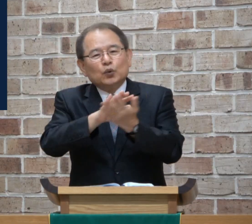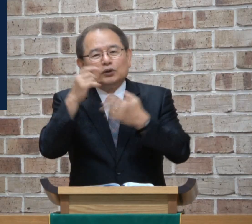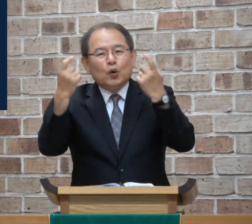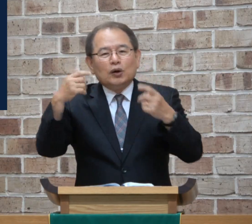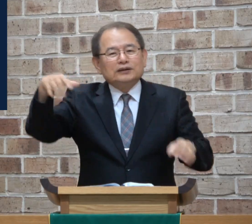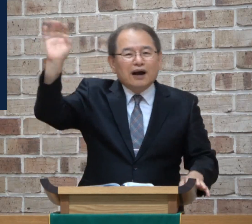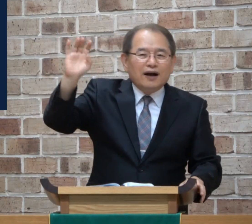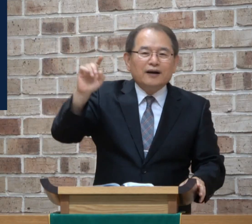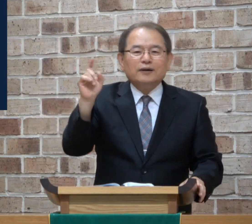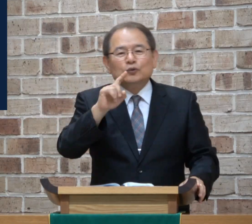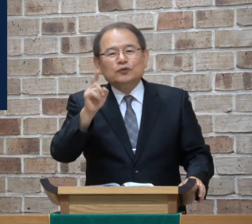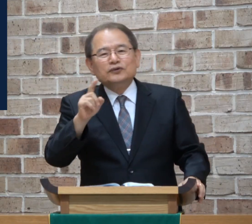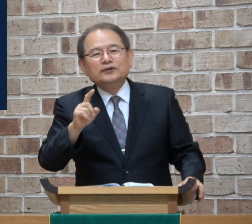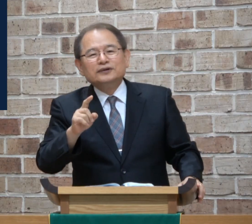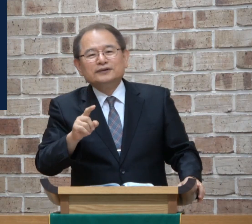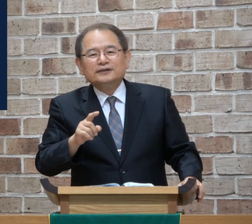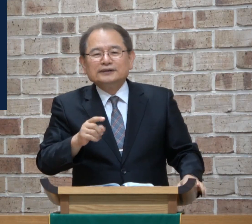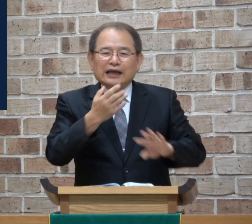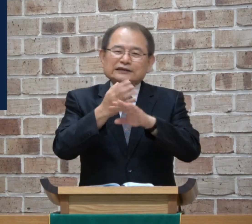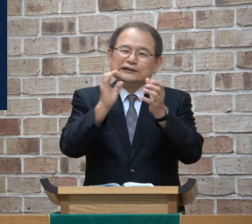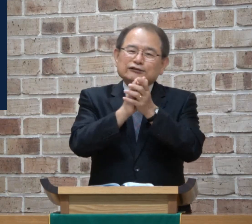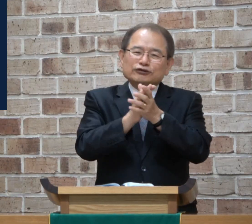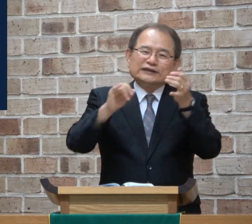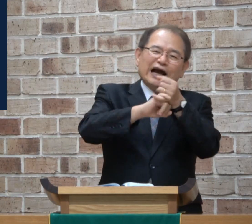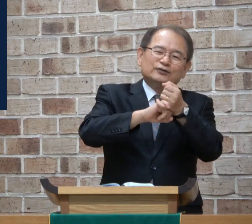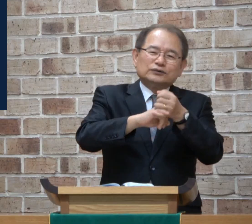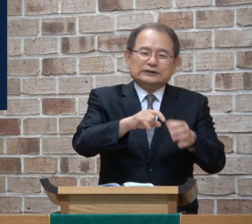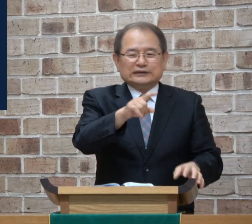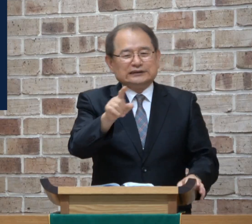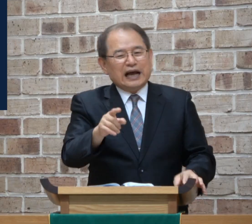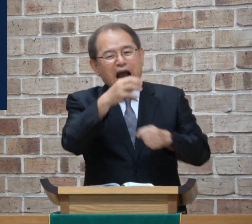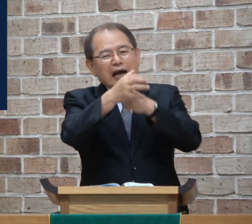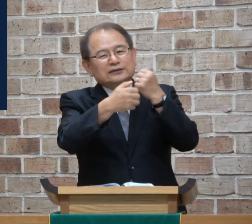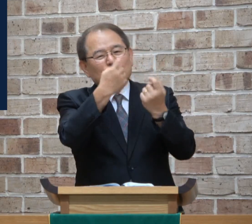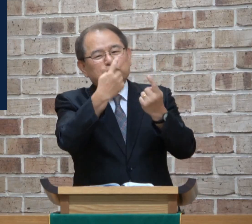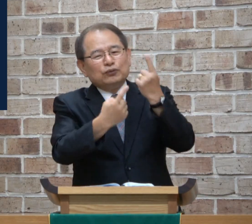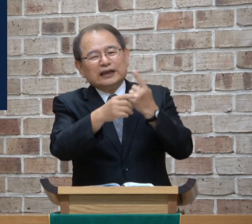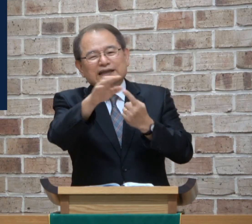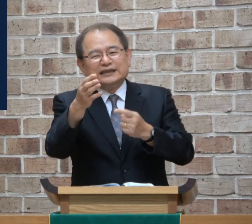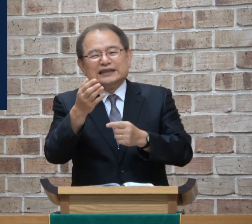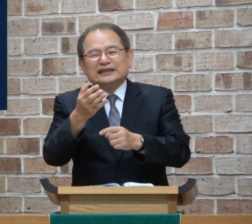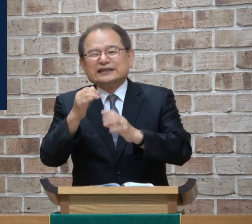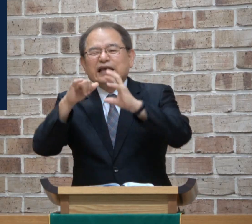어디 놀러 가야 돼서 어디 볼 일이 있어서 다른 사람과 약속 때문에